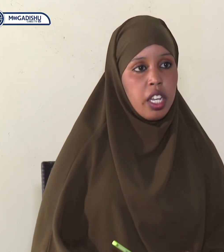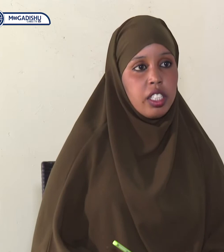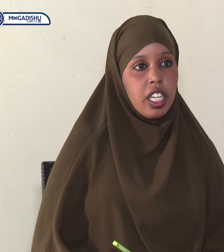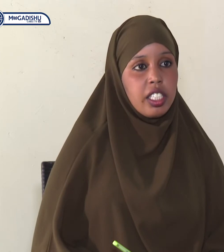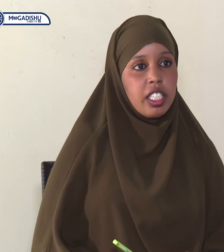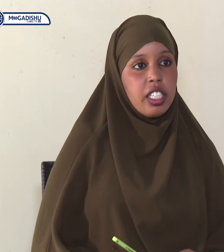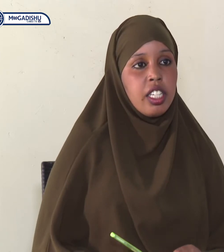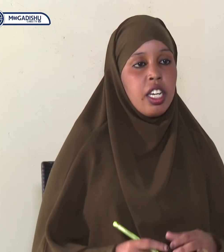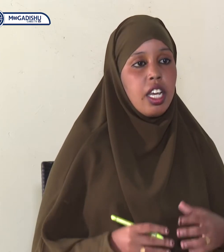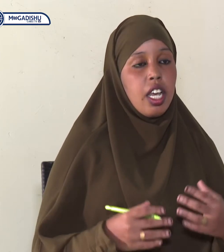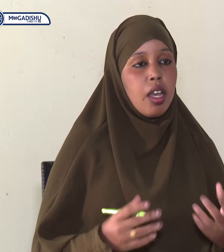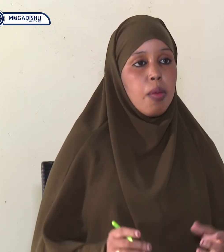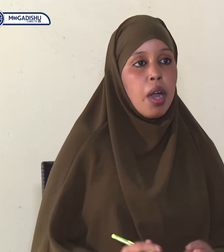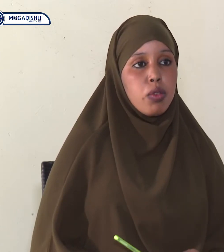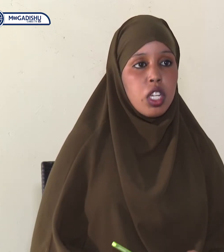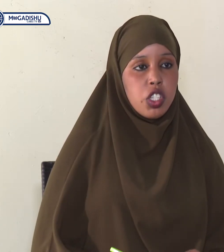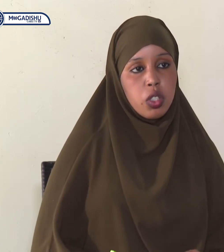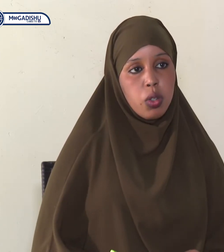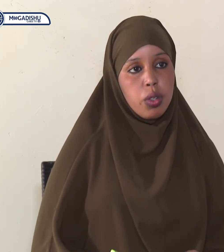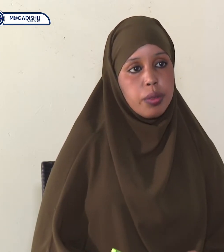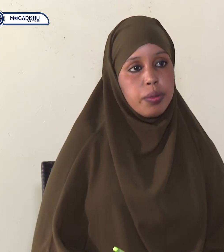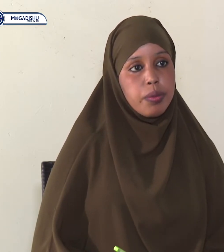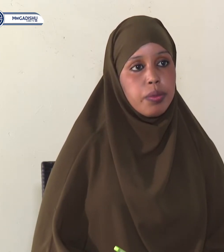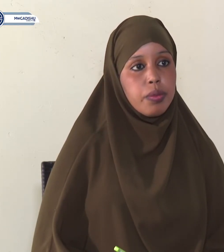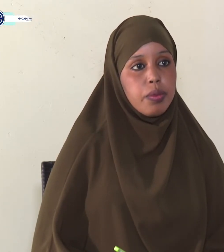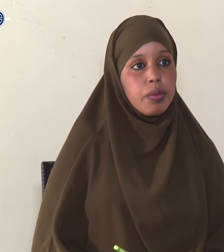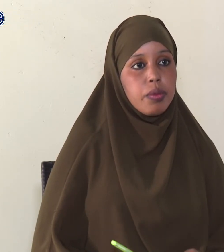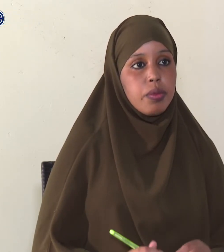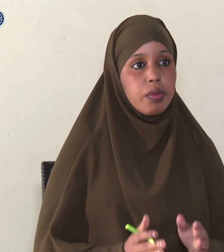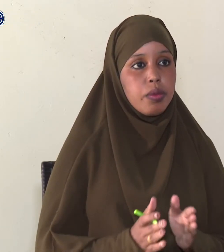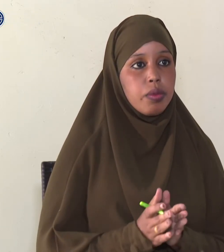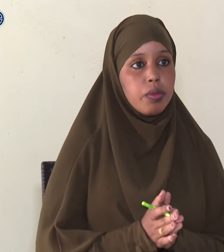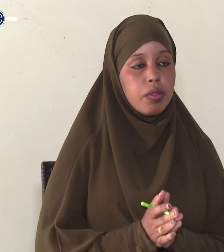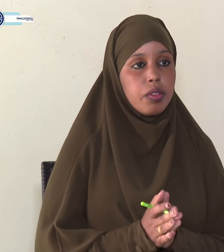u yahay haddii aad tihiin maamulka setco